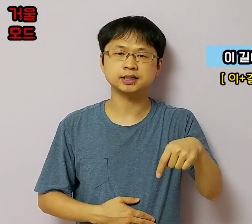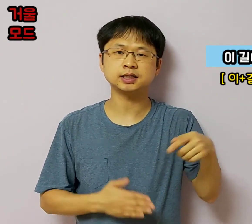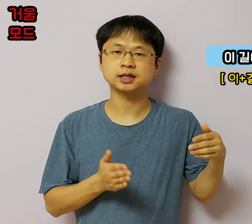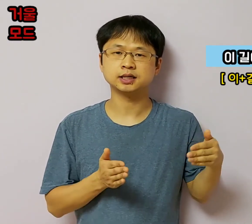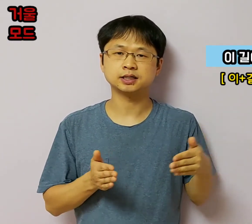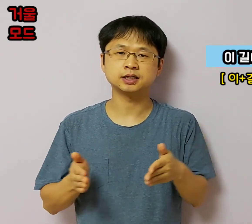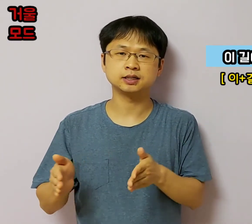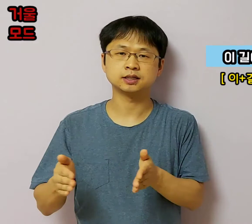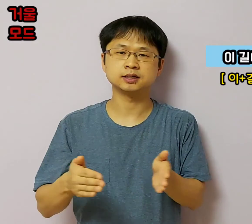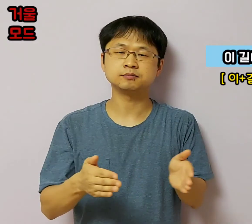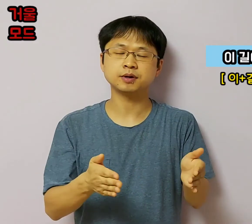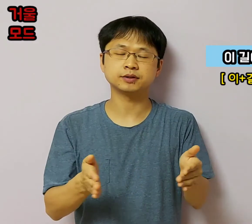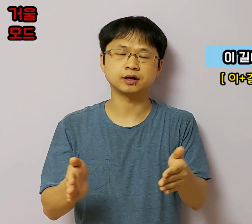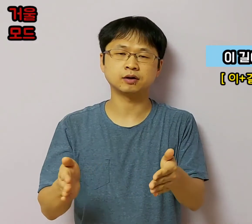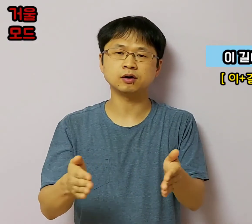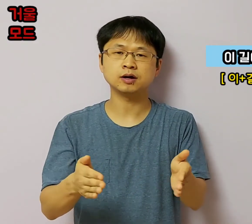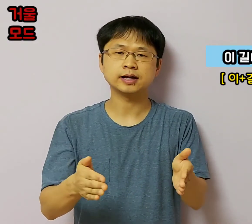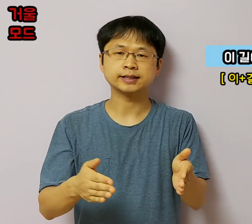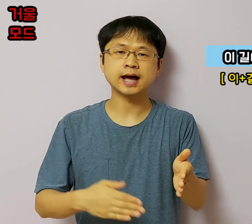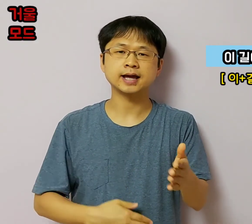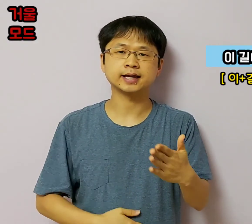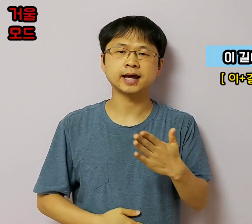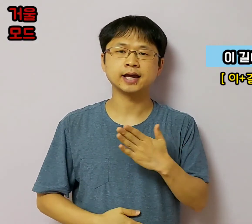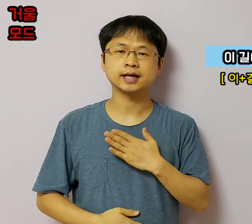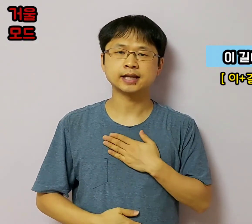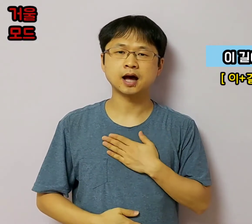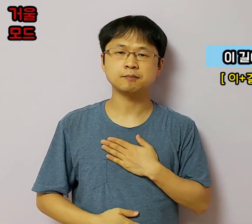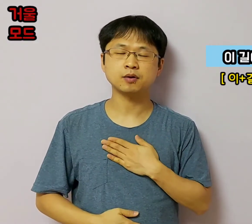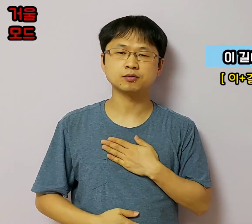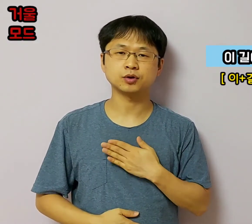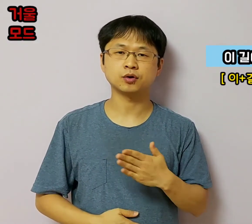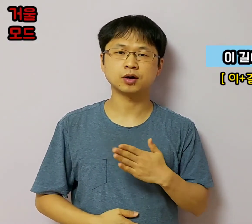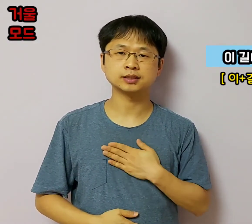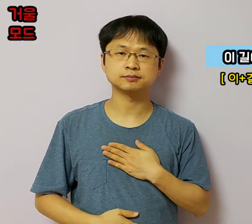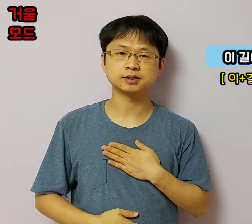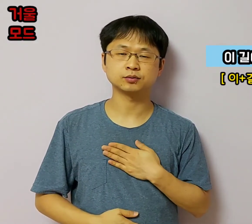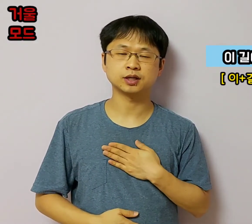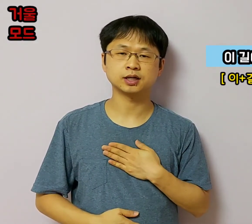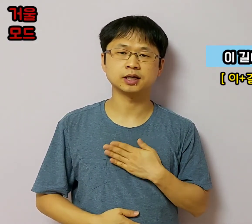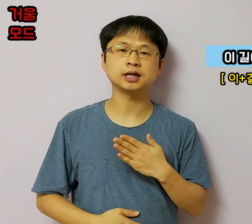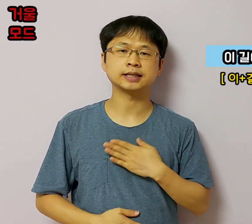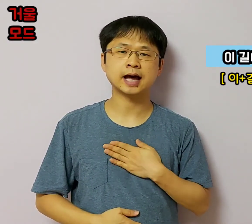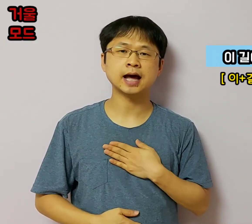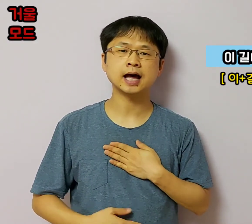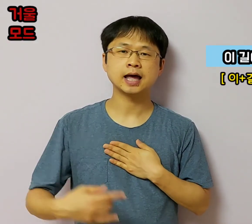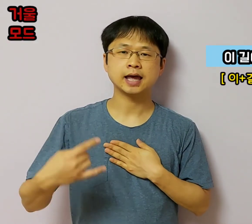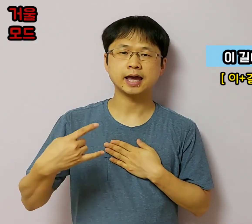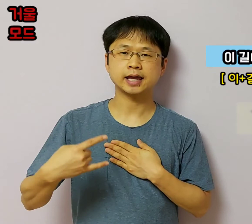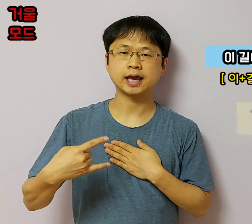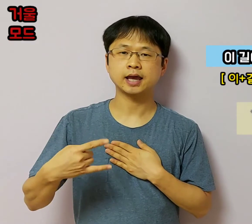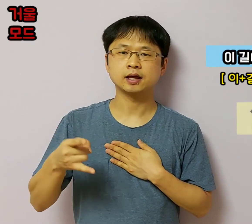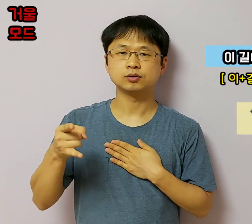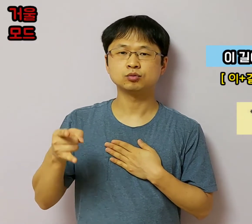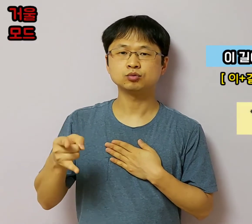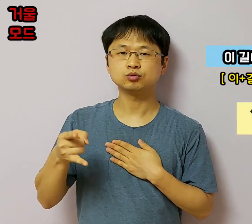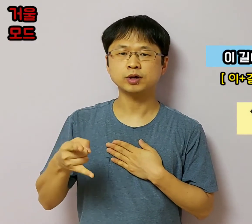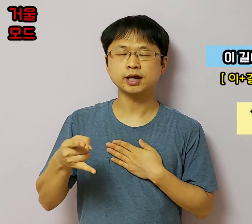이 길은 배웠네요. 나에게, 나 배웠고요. 가슴에 손대기, 나에게, 누구에게